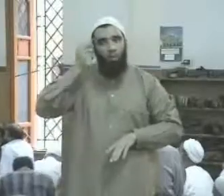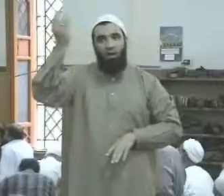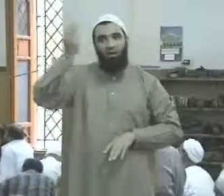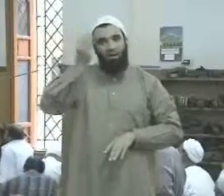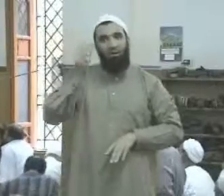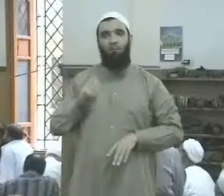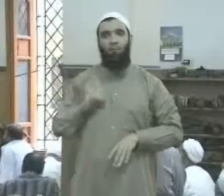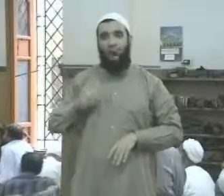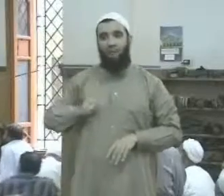مميزا